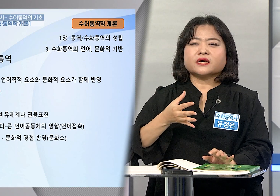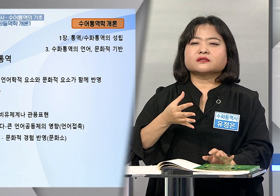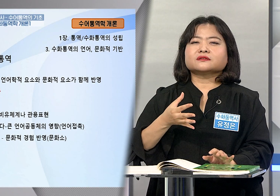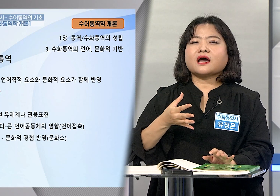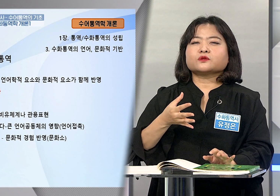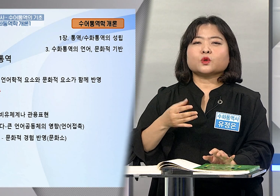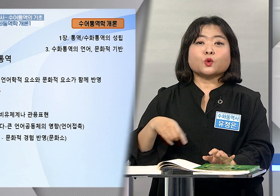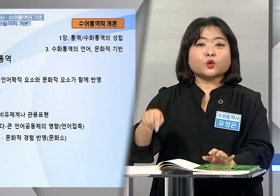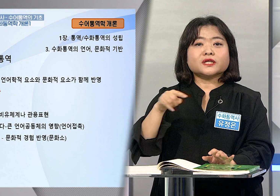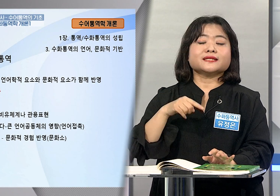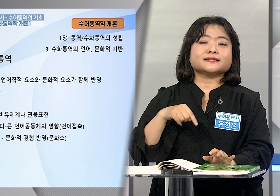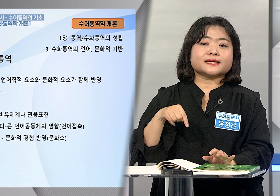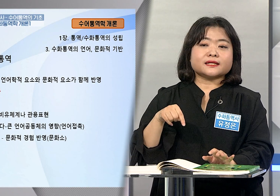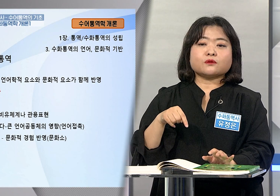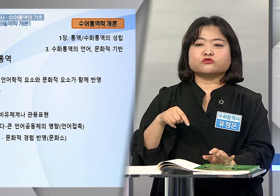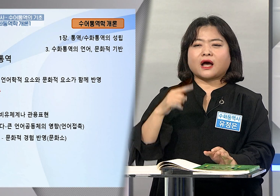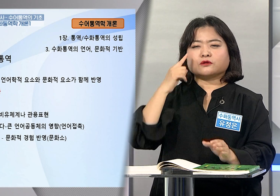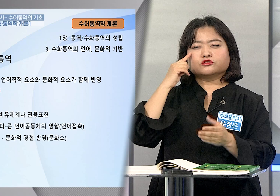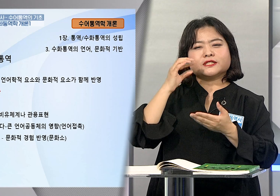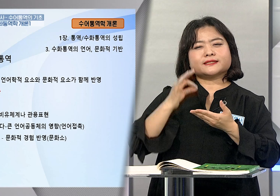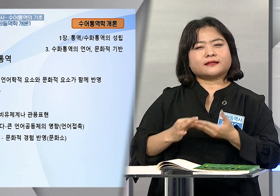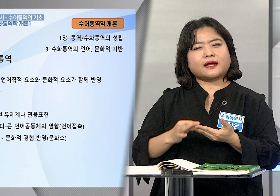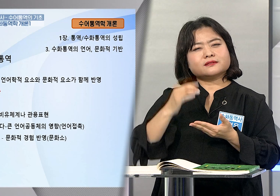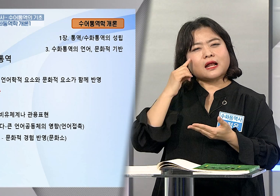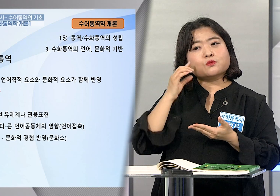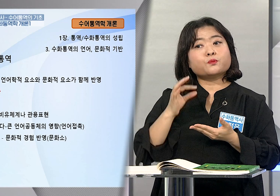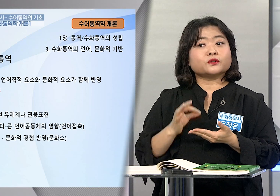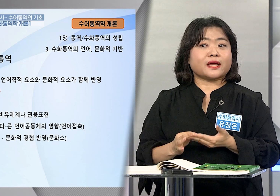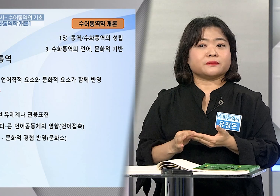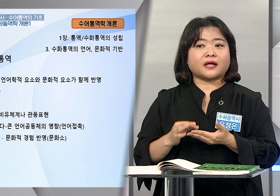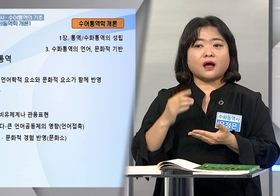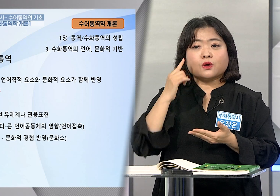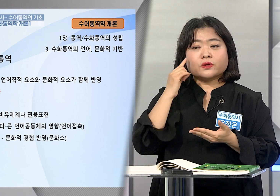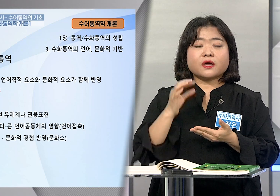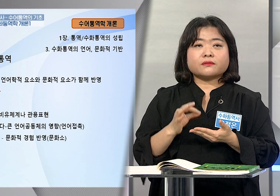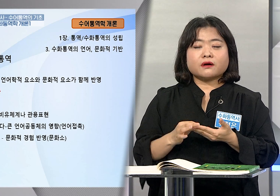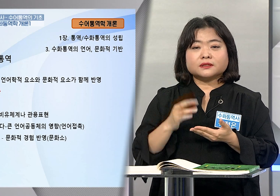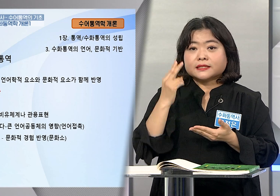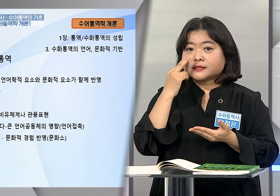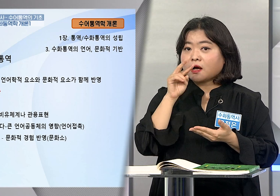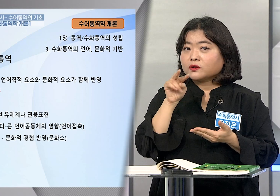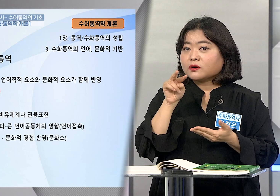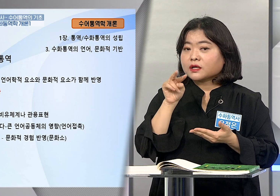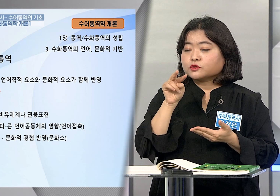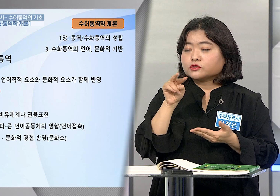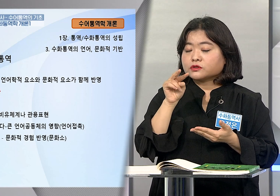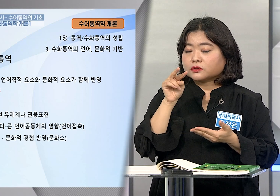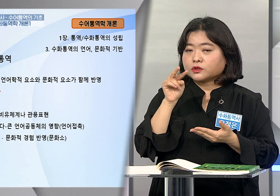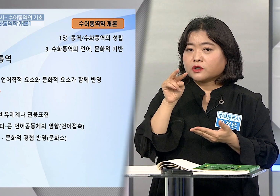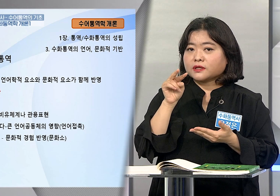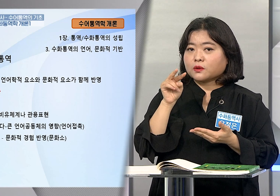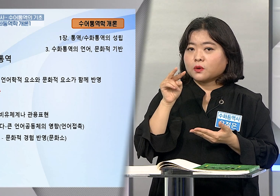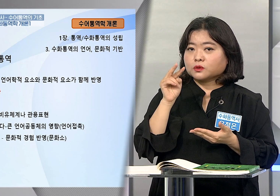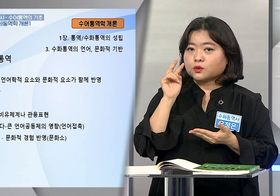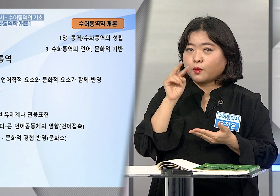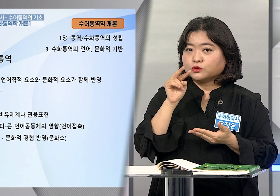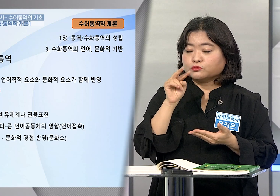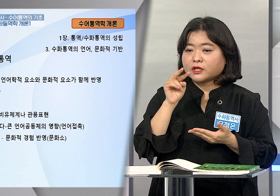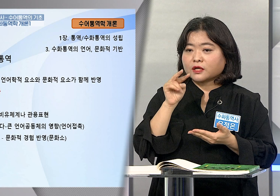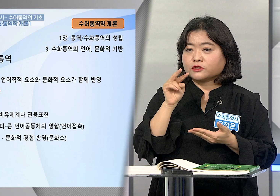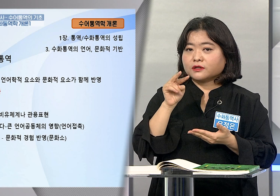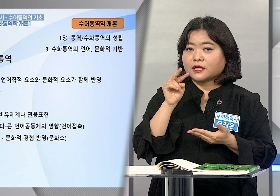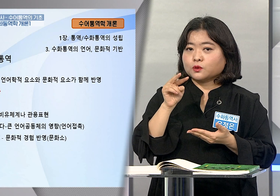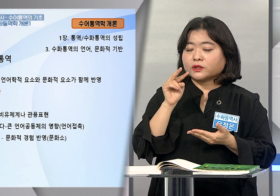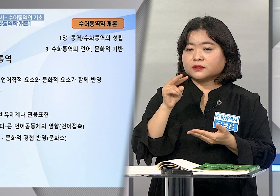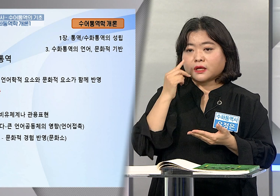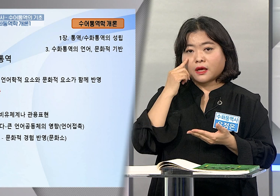것. 그러나 또 농인들끼리의 문화, 눈이 싸다, 이 잘못 보다입니다. 왜냐하면 시각 언어가 뛰어나고 또 보는